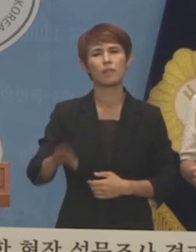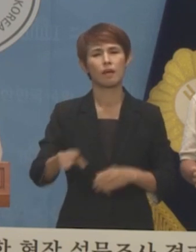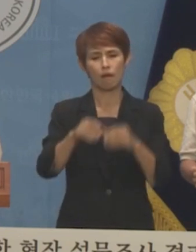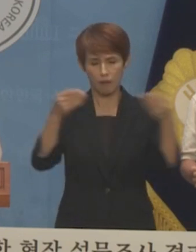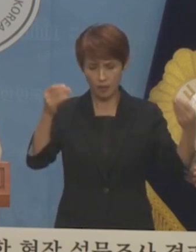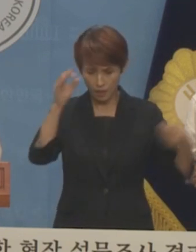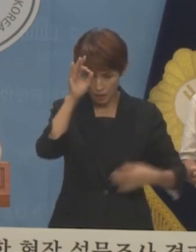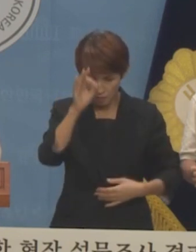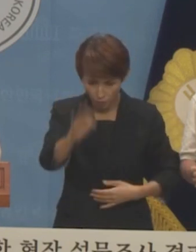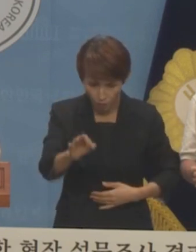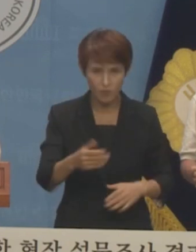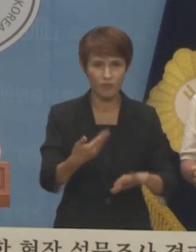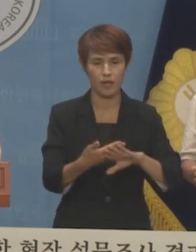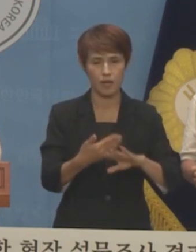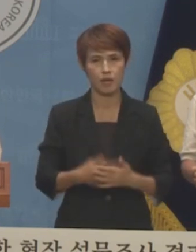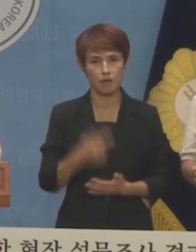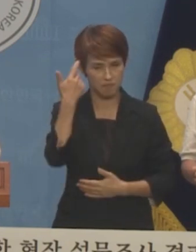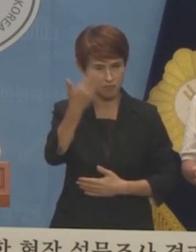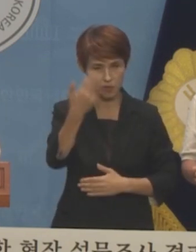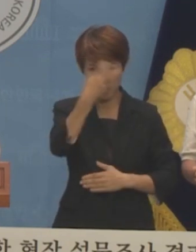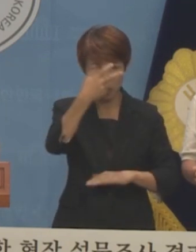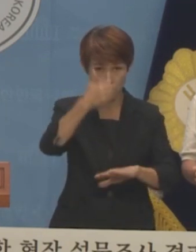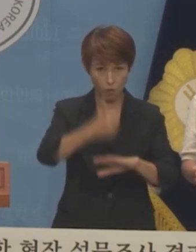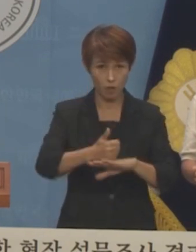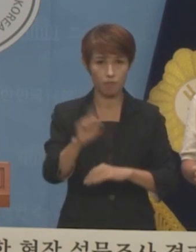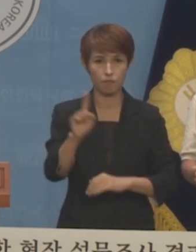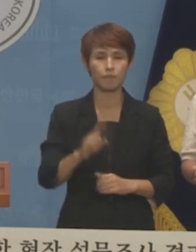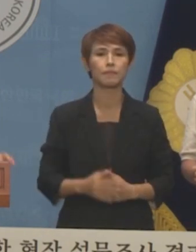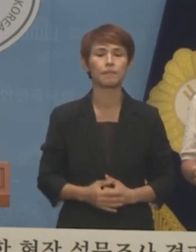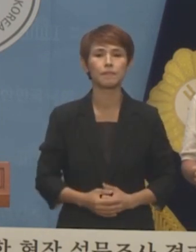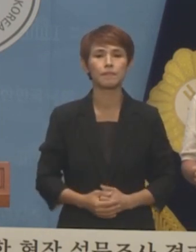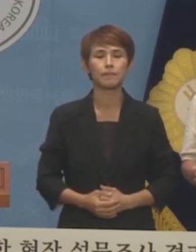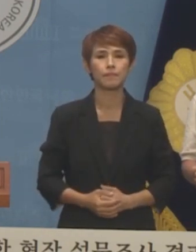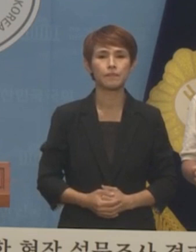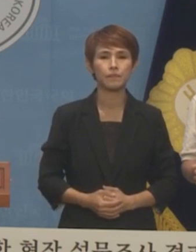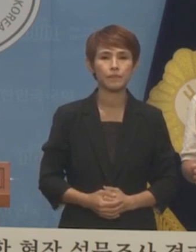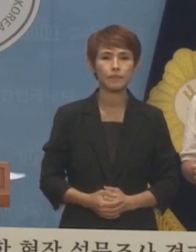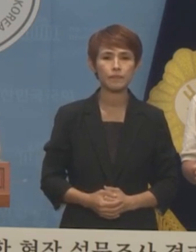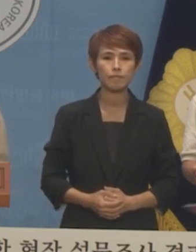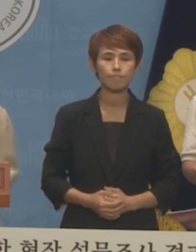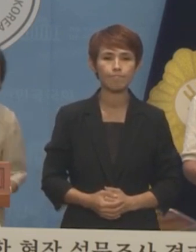전혀 달랐습니다. 설문조사 결과는 다음과 같습니다.